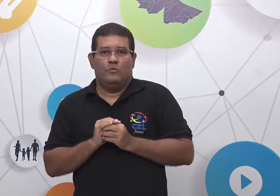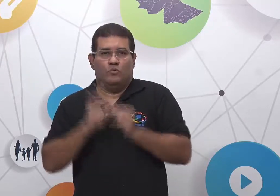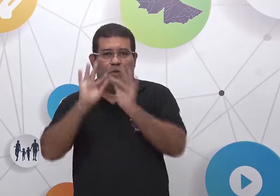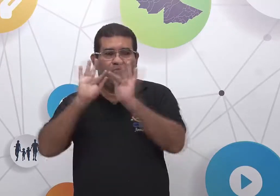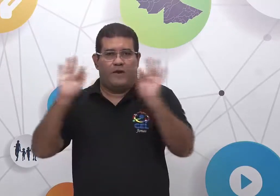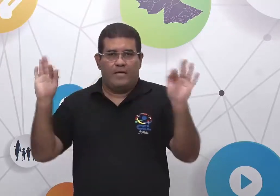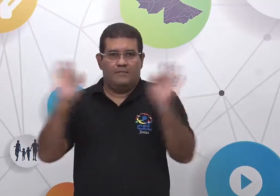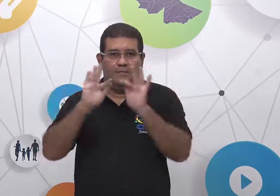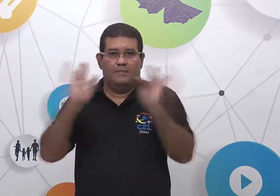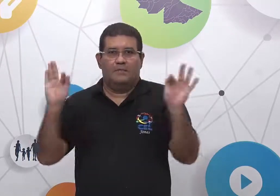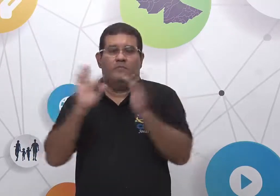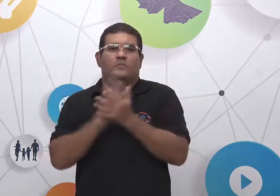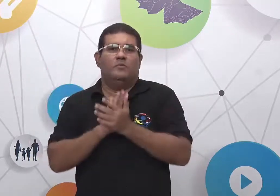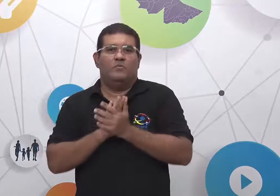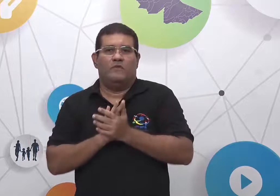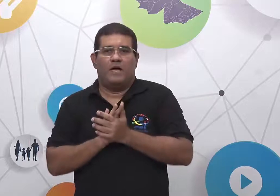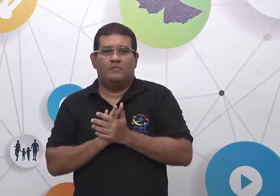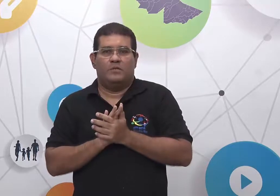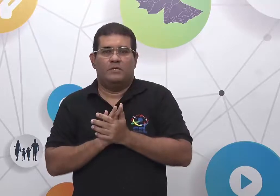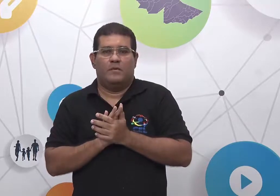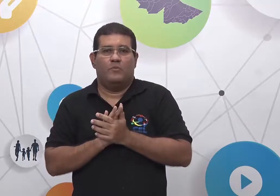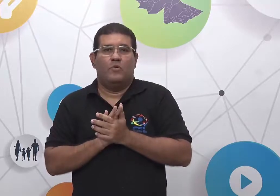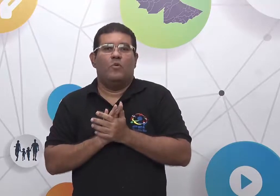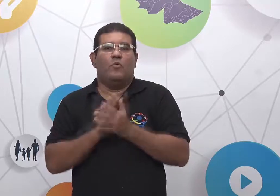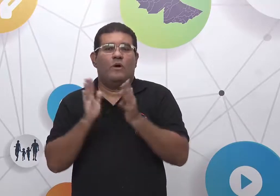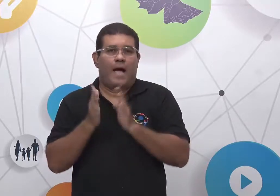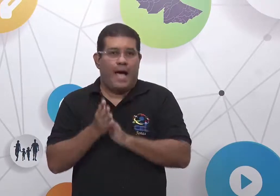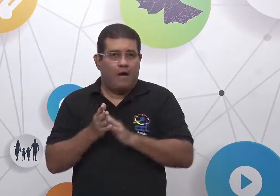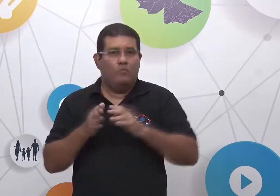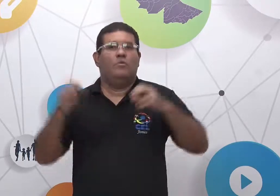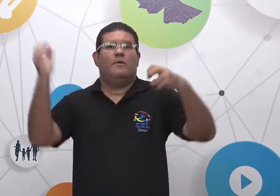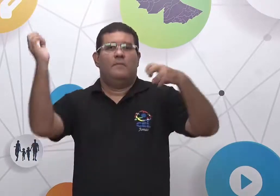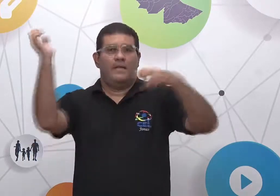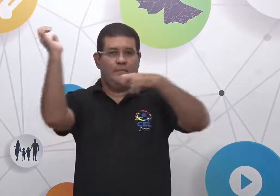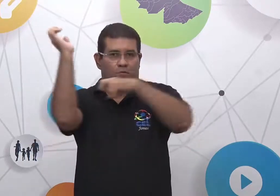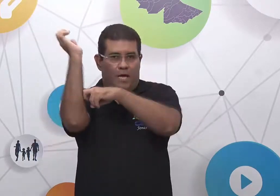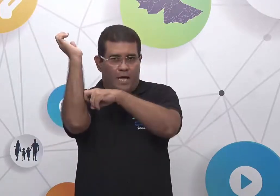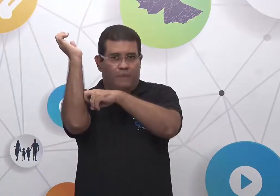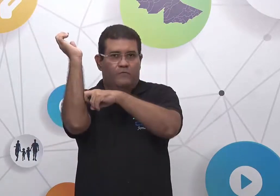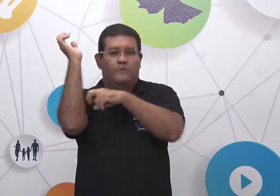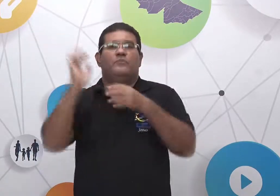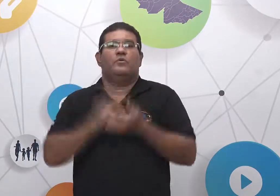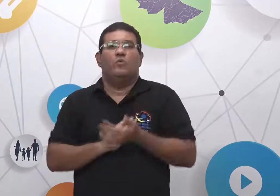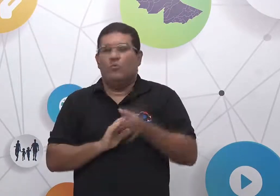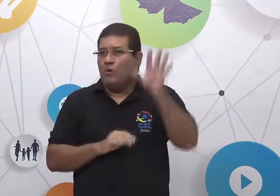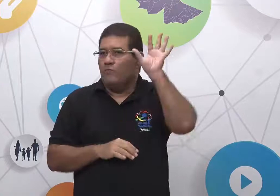numa frase numa frase por exemplo o carro bateu na árvore o